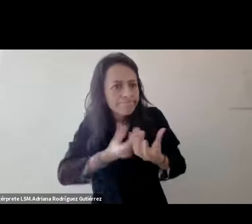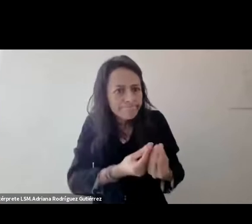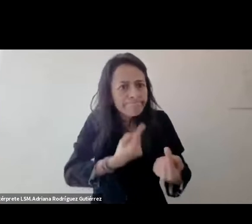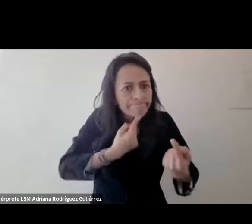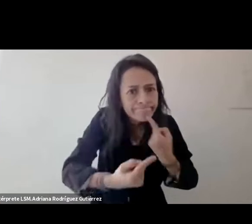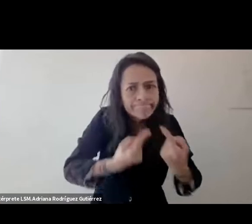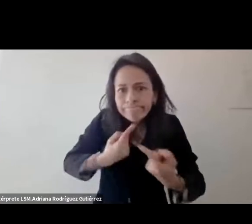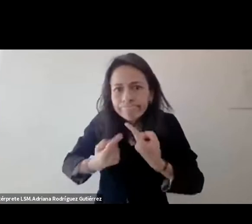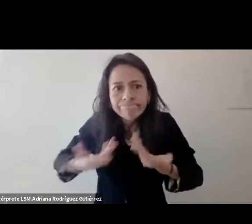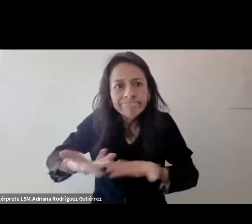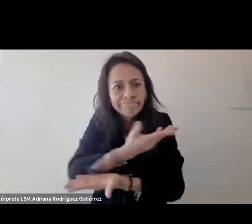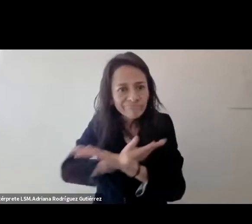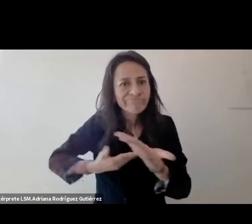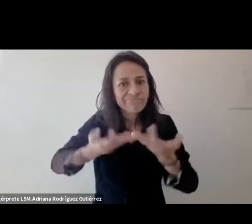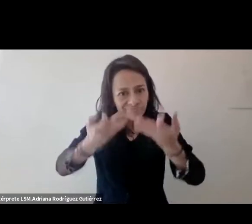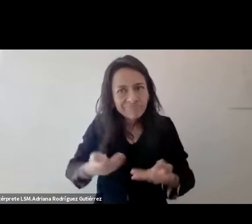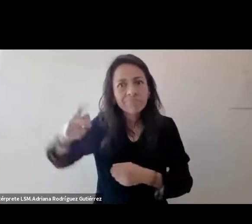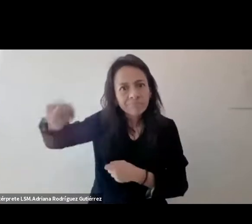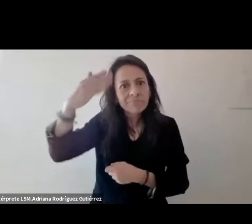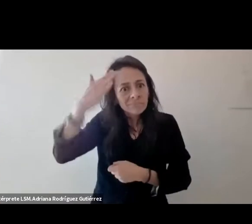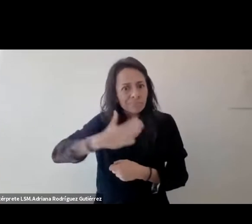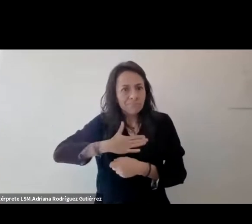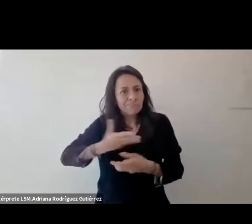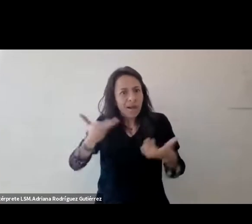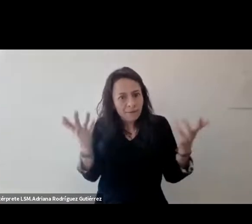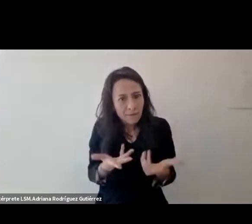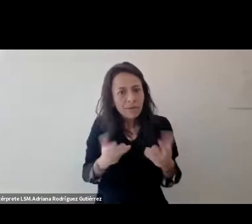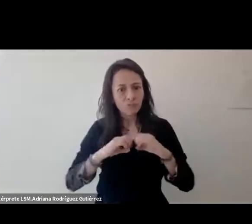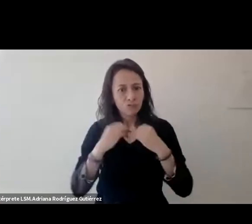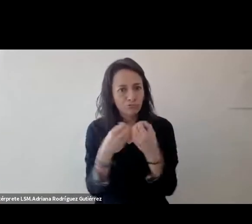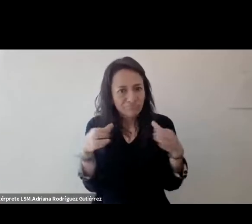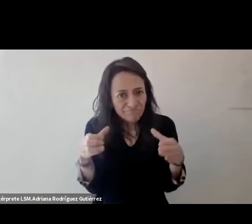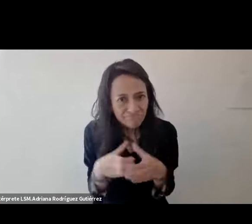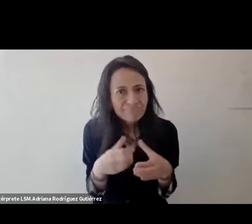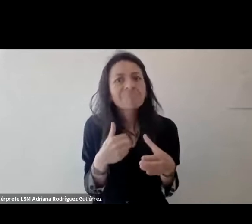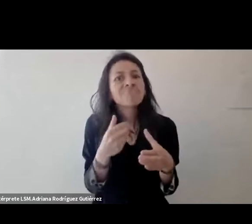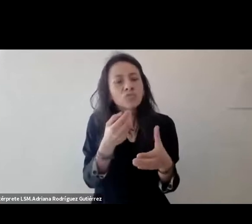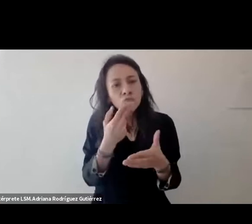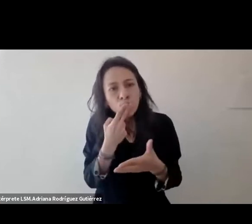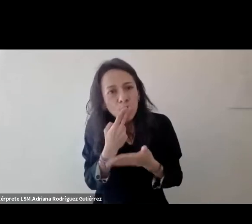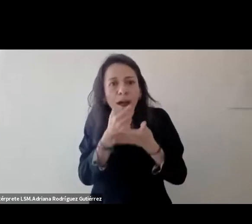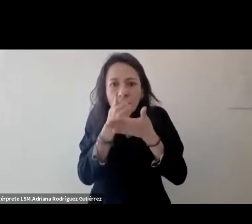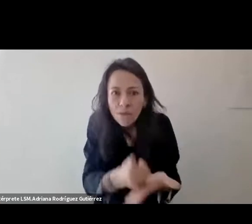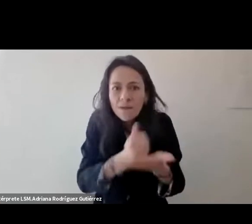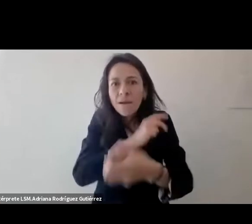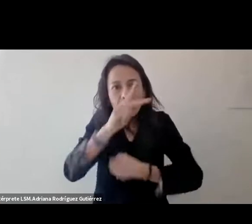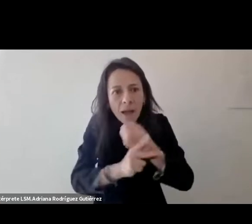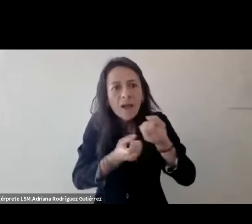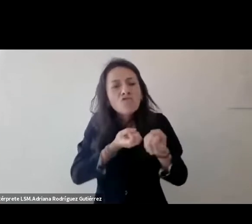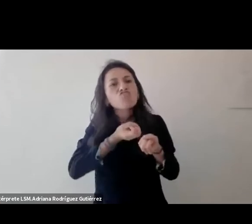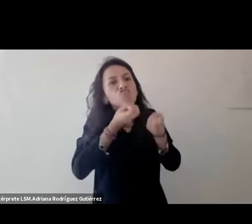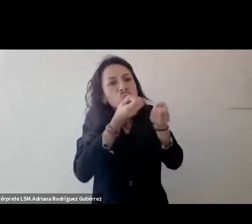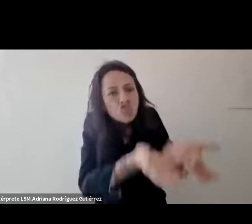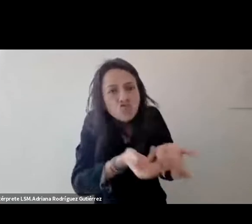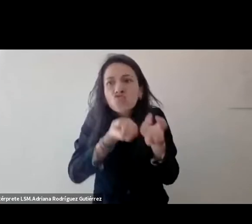mayor del aporte, del trabajo, de la utilidad y del derecho que hay de la ciudadanía de organizarse, porque no